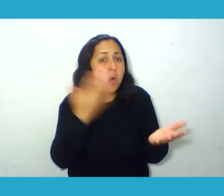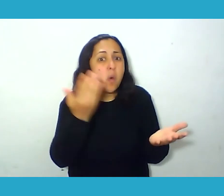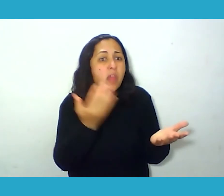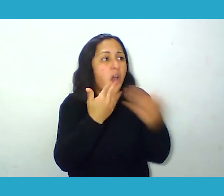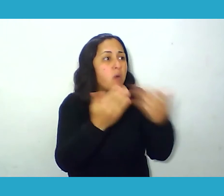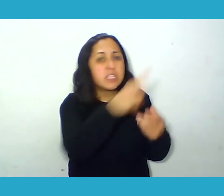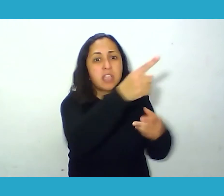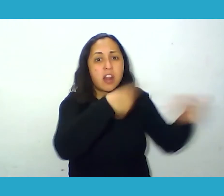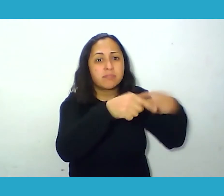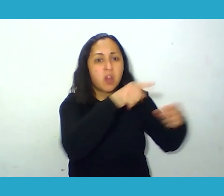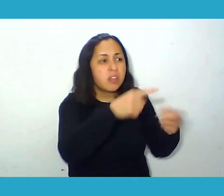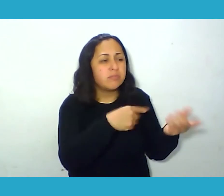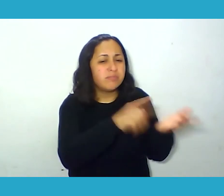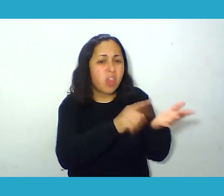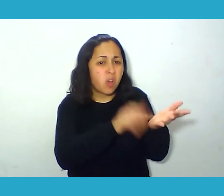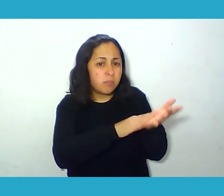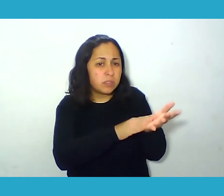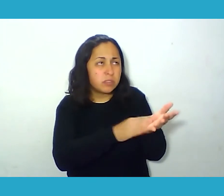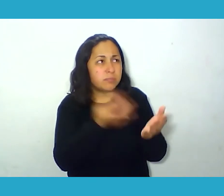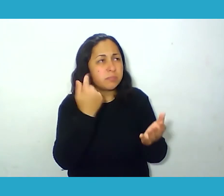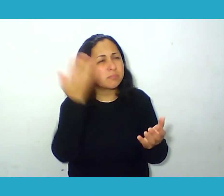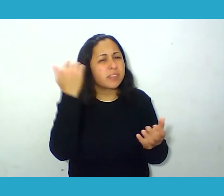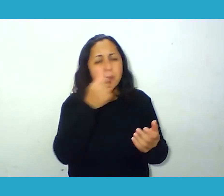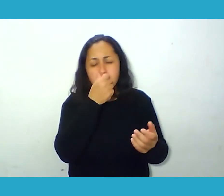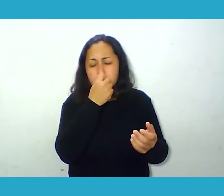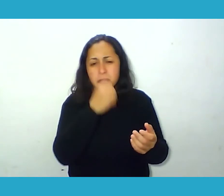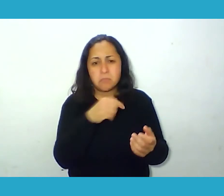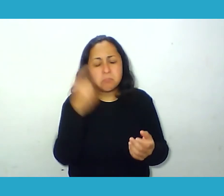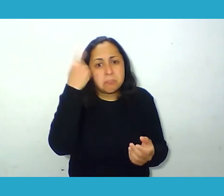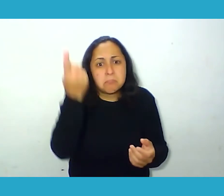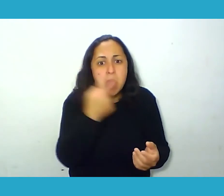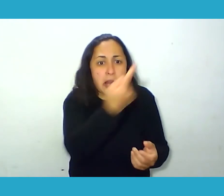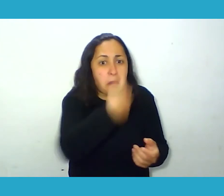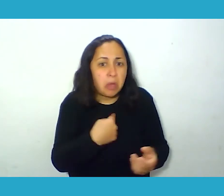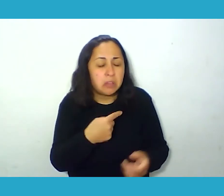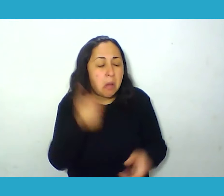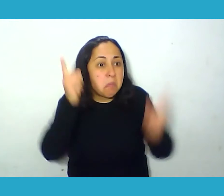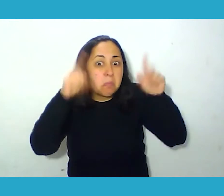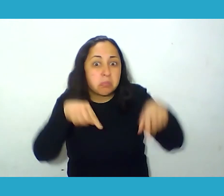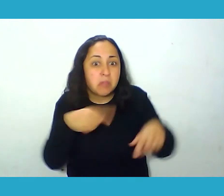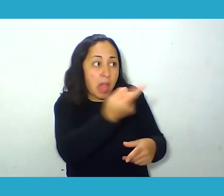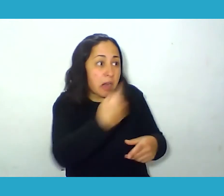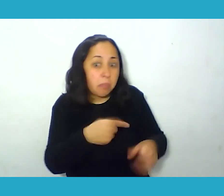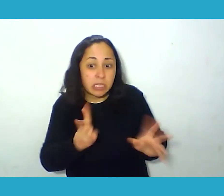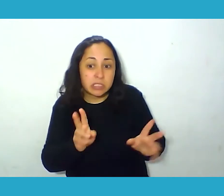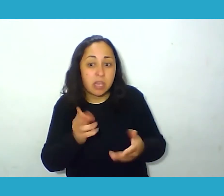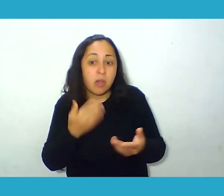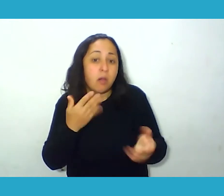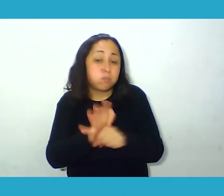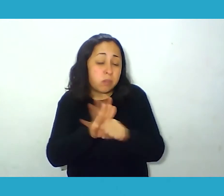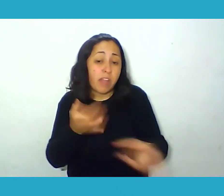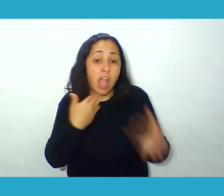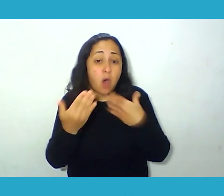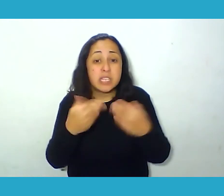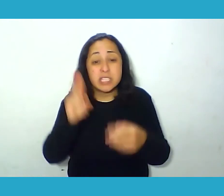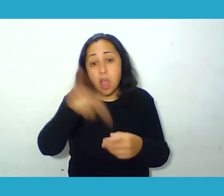la audiencia. En ese momento se le contestó que no tenía idea al respecto. A partir de allí, la audiencia es nula. No es